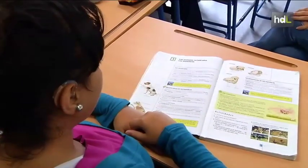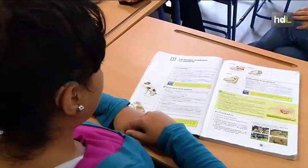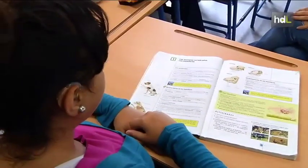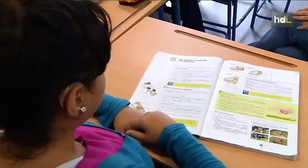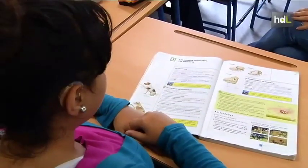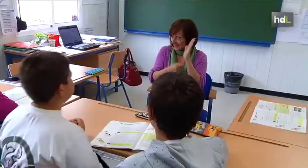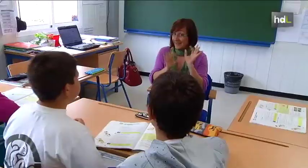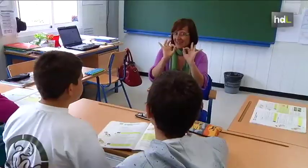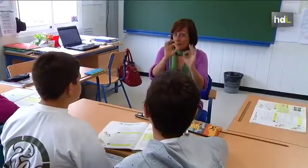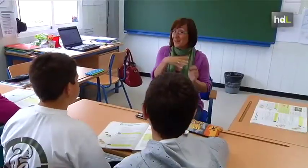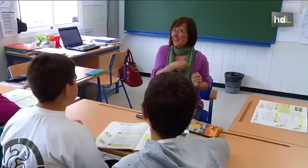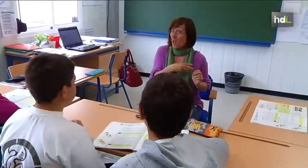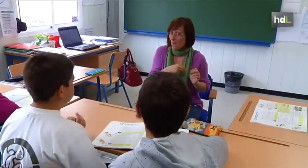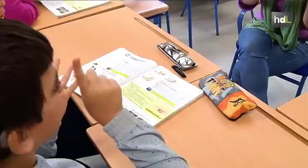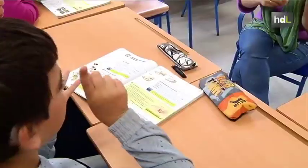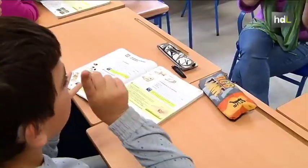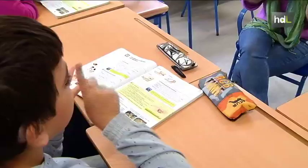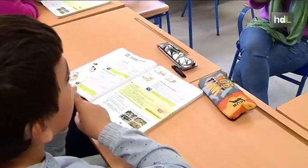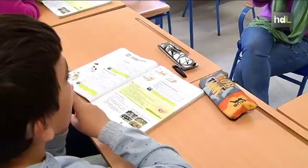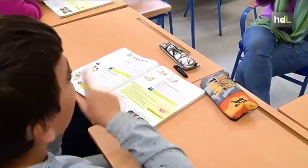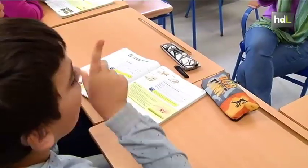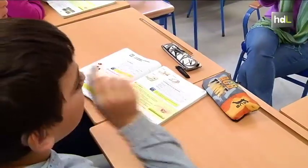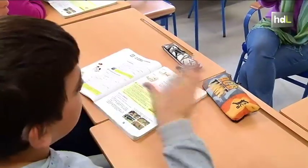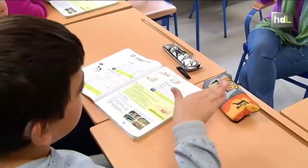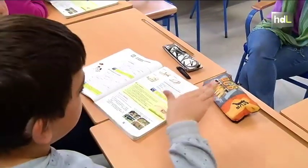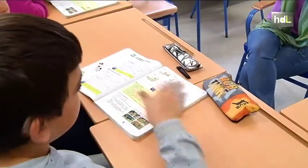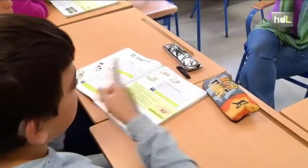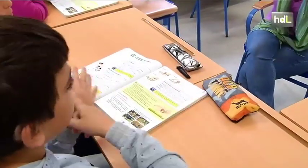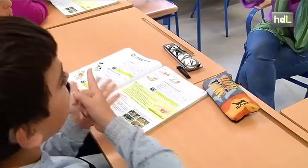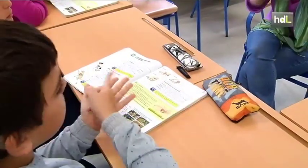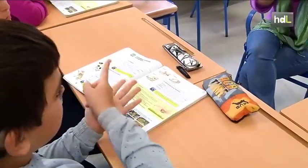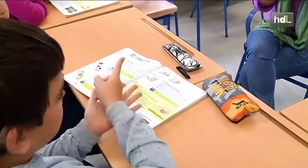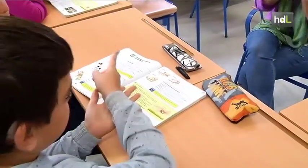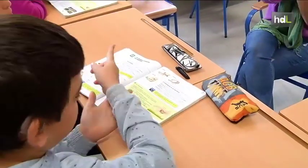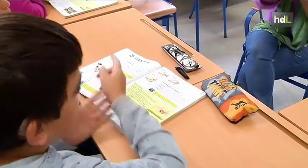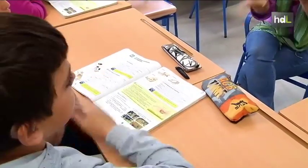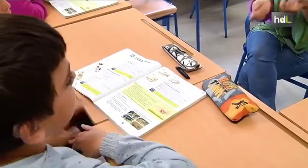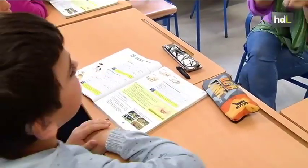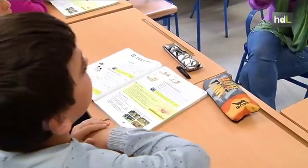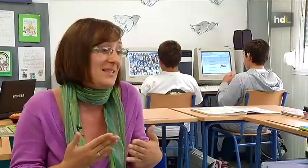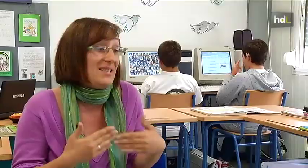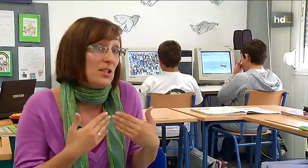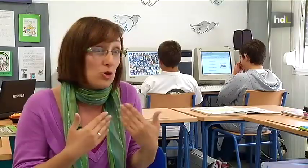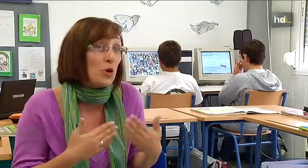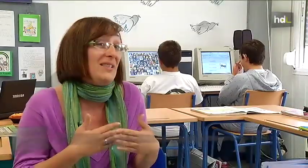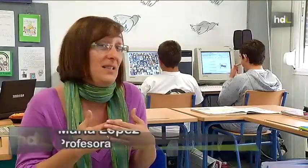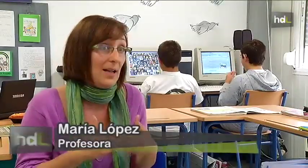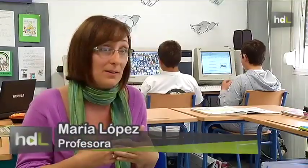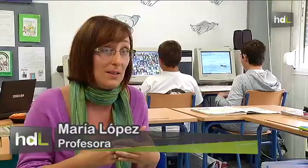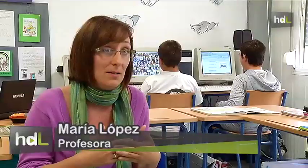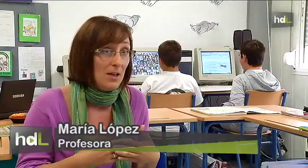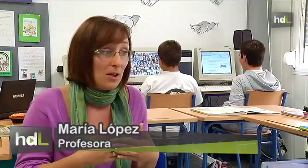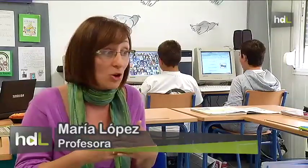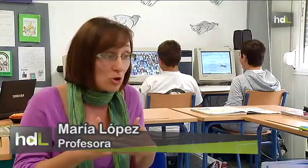algunos son marinos. ...o de signos. Mamíferos... ...restiles... ...estiles, aves y restiles. Si ese niño sordo es